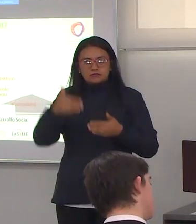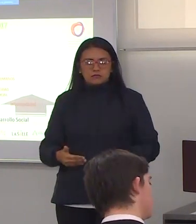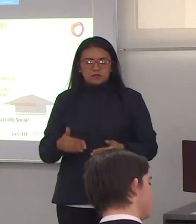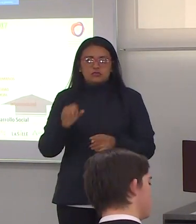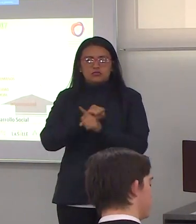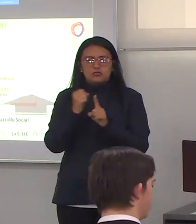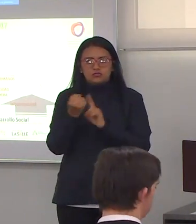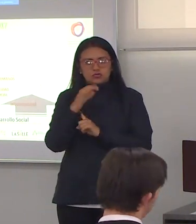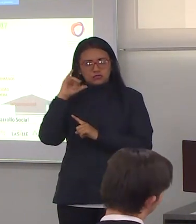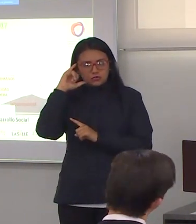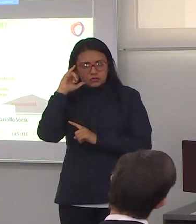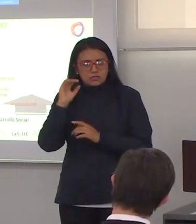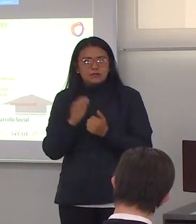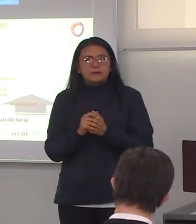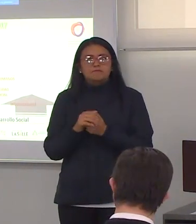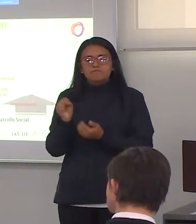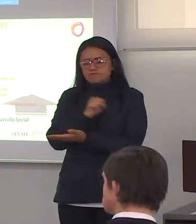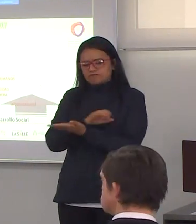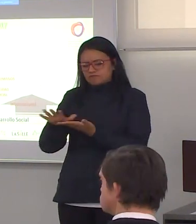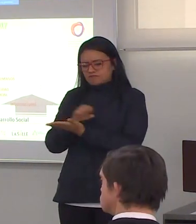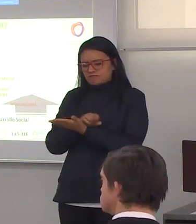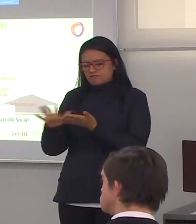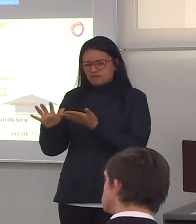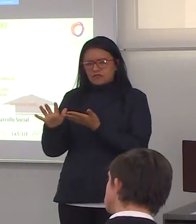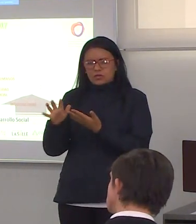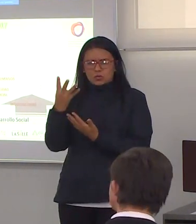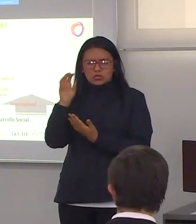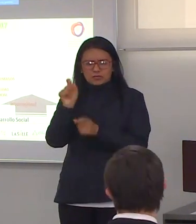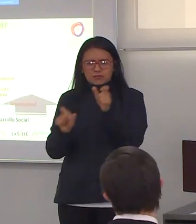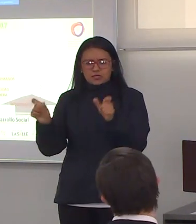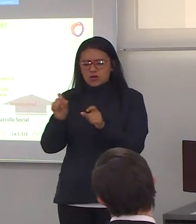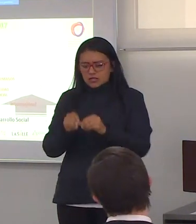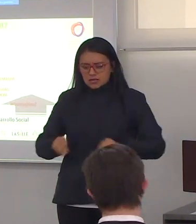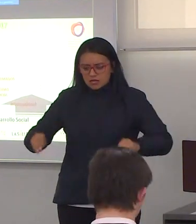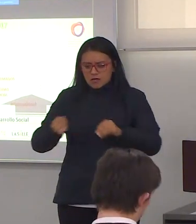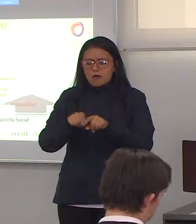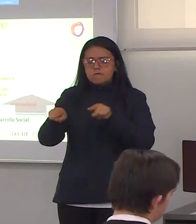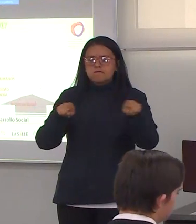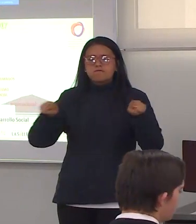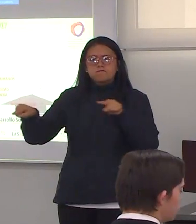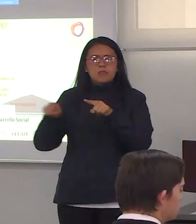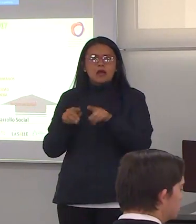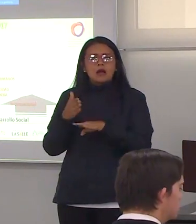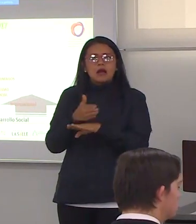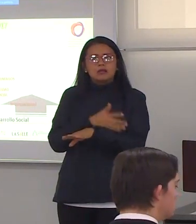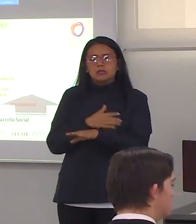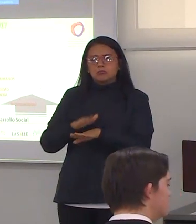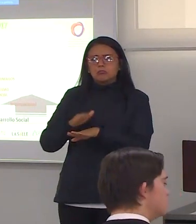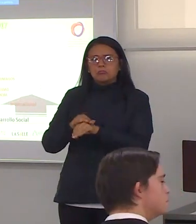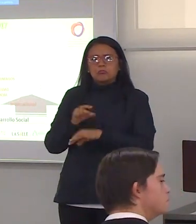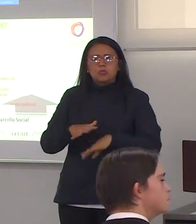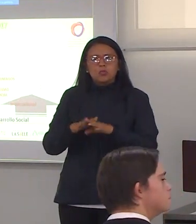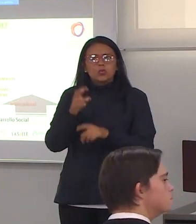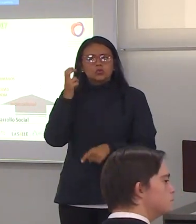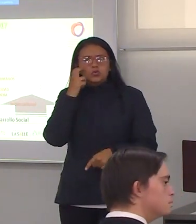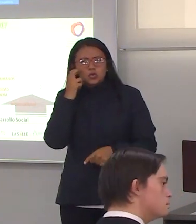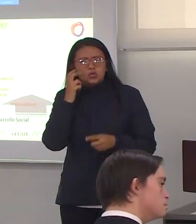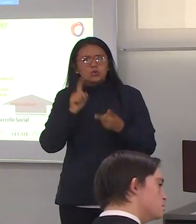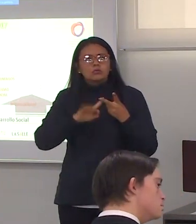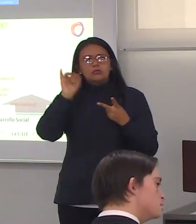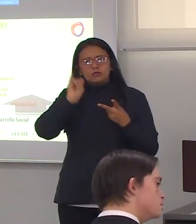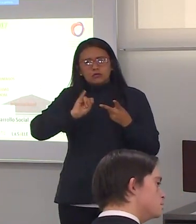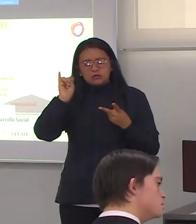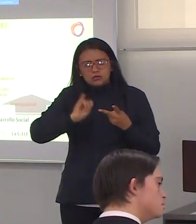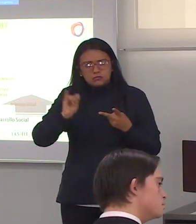psicosocial becando a más de 40 personas de territorios donde normalmente no se convocan como el Chocó Ibagué